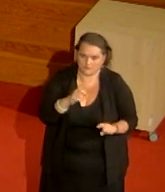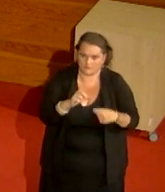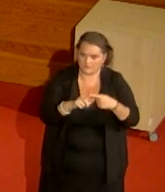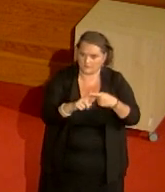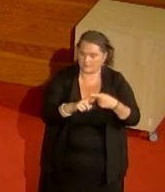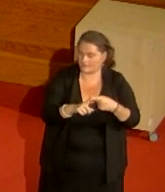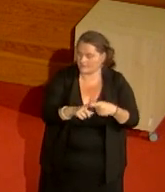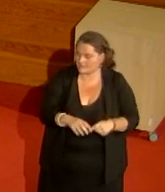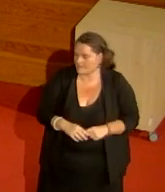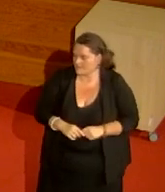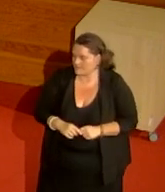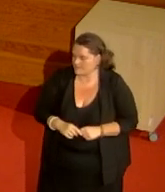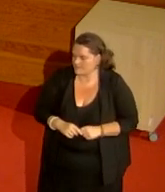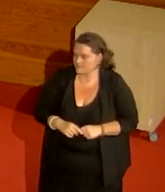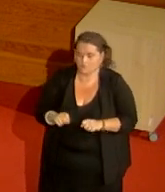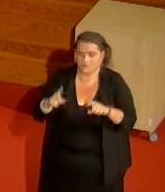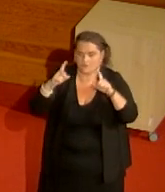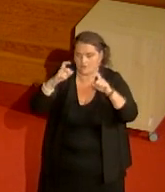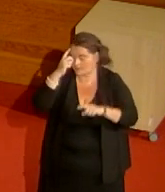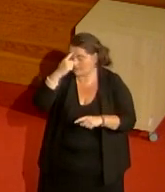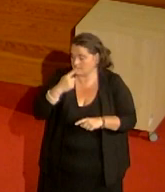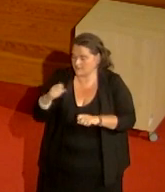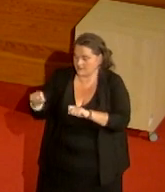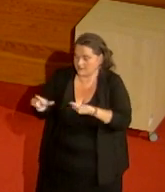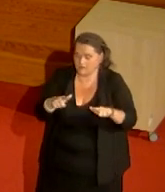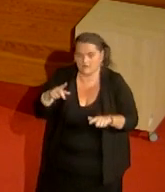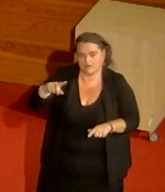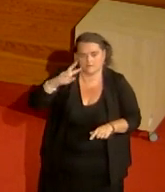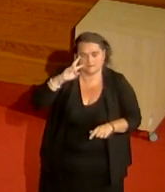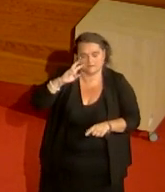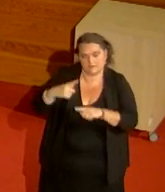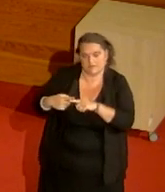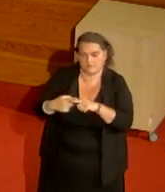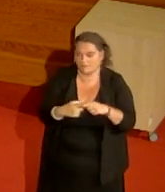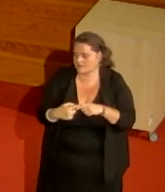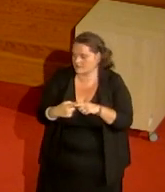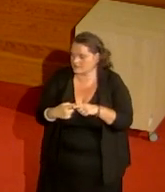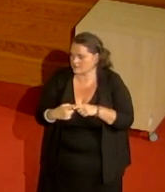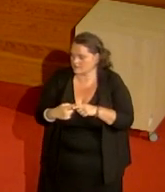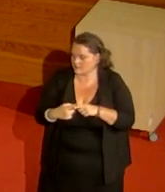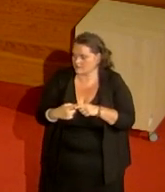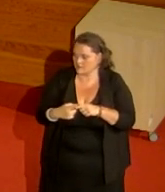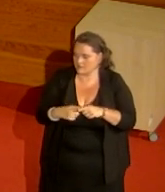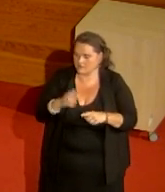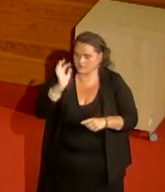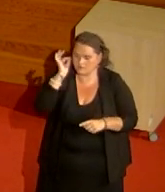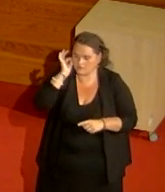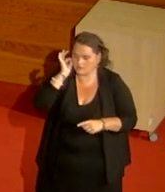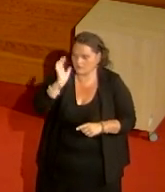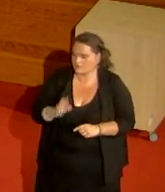ejemplo es una imagen extraída de una experiencia que compartía una eh una mujer